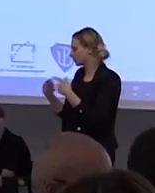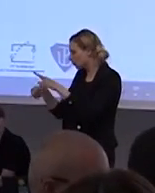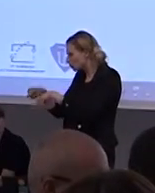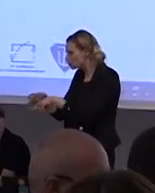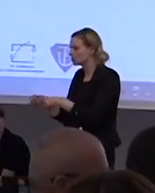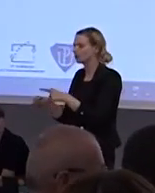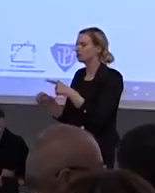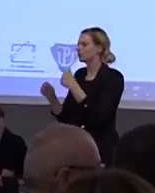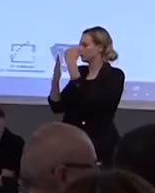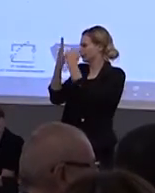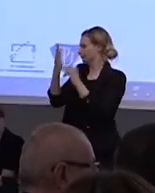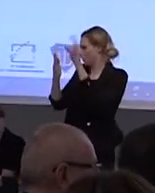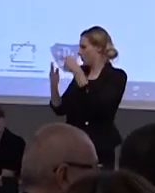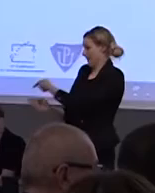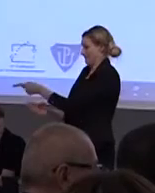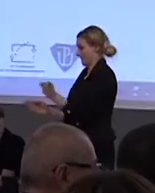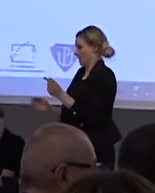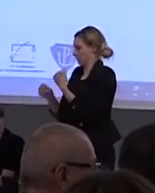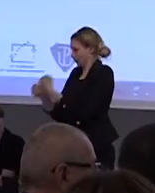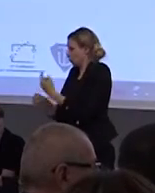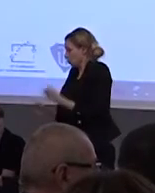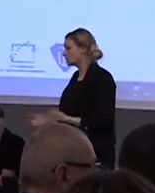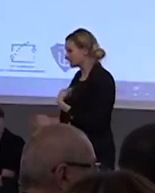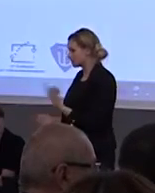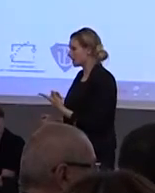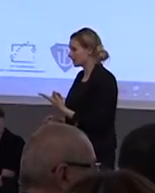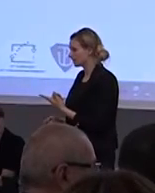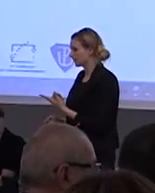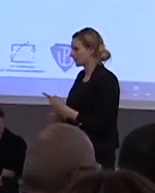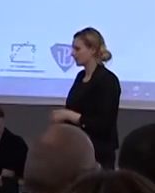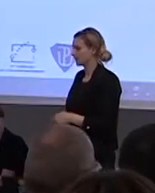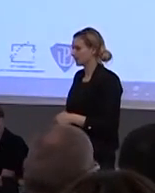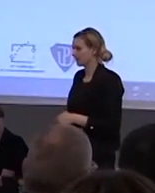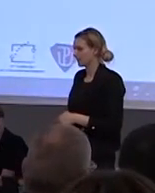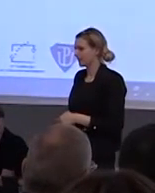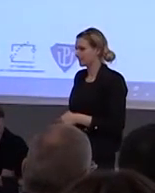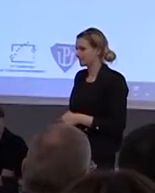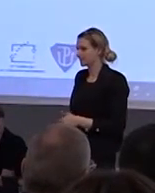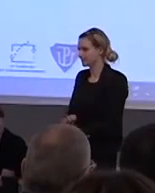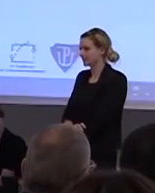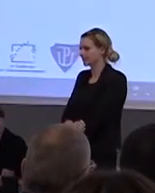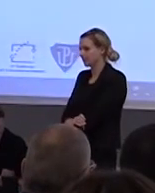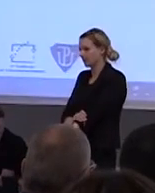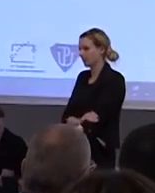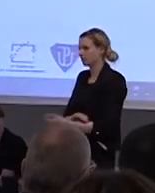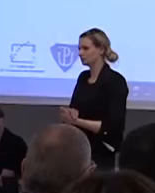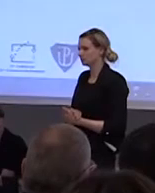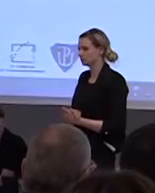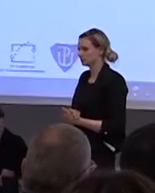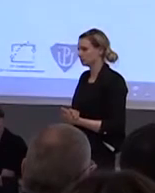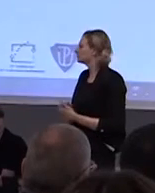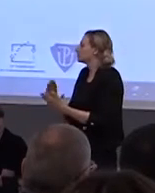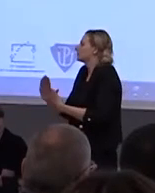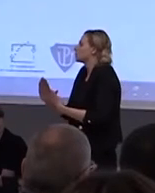examples in the speech that I will, I'm sure you have got a written copy of, so I'm not going to go through them now. Já